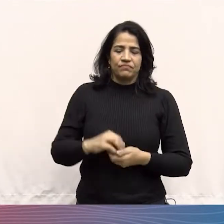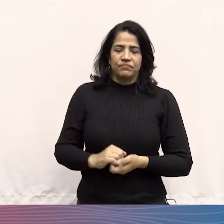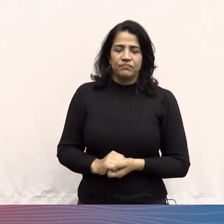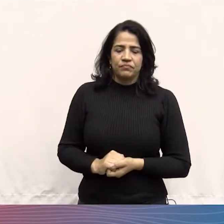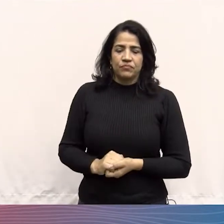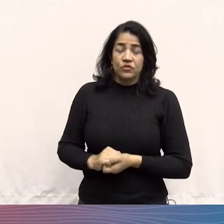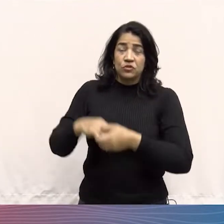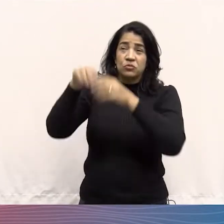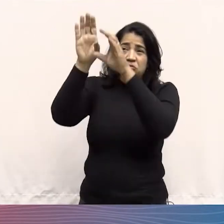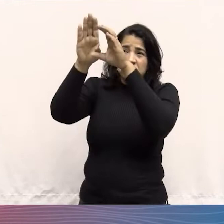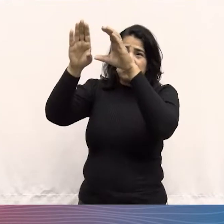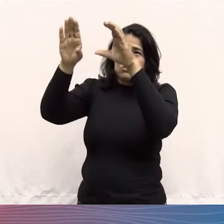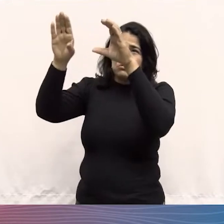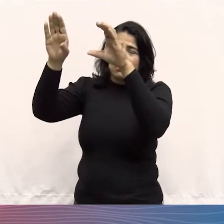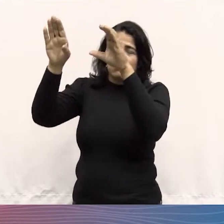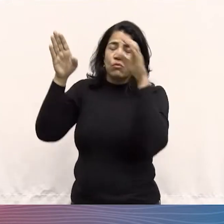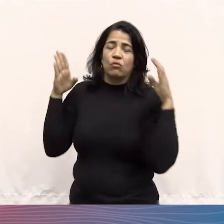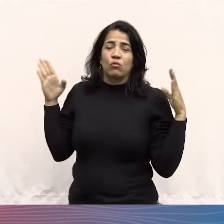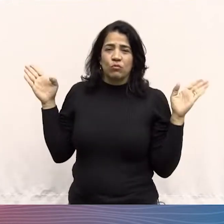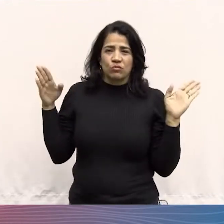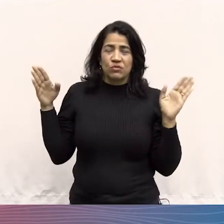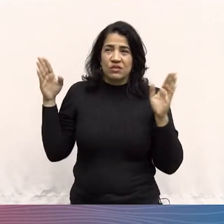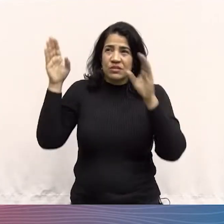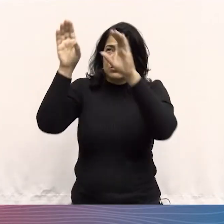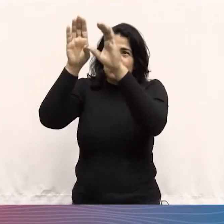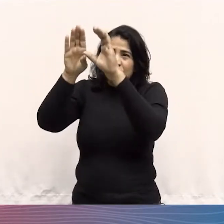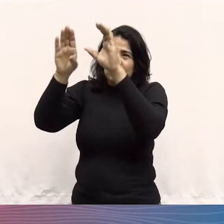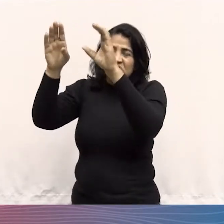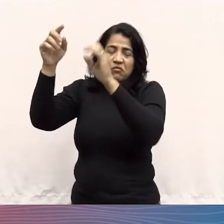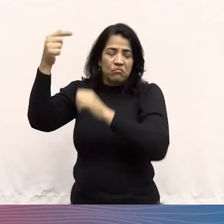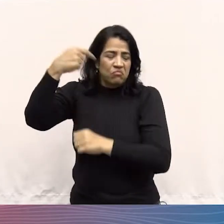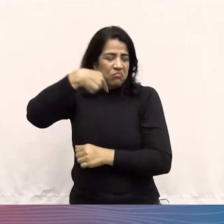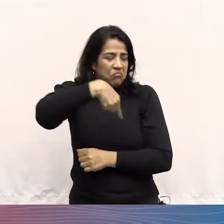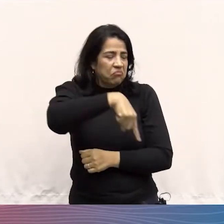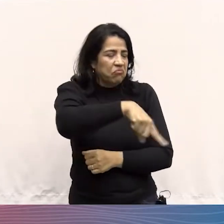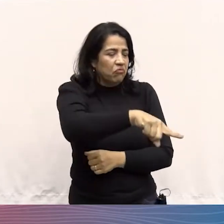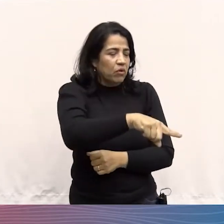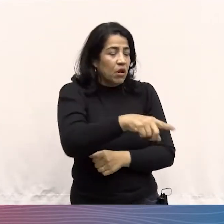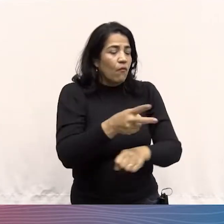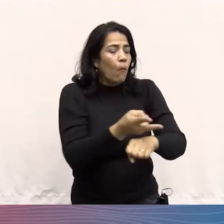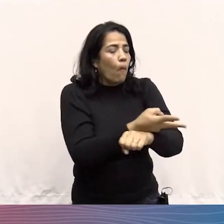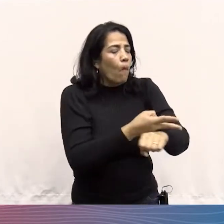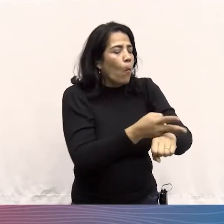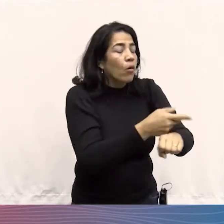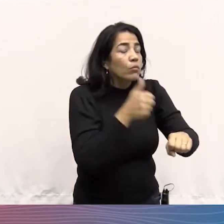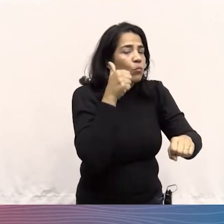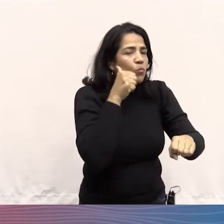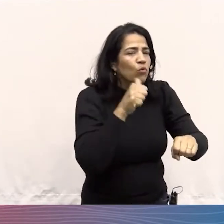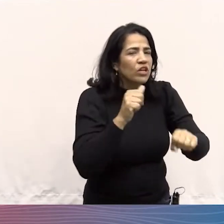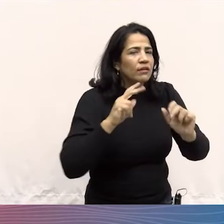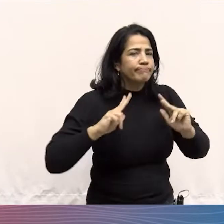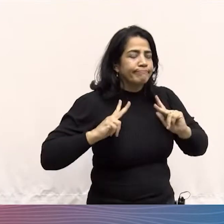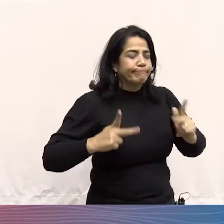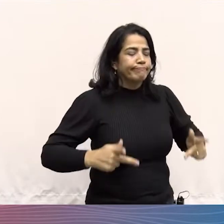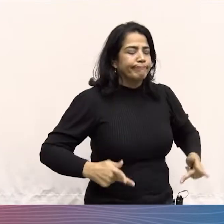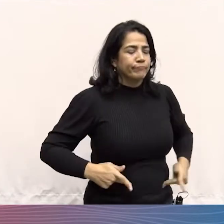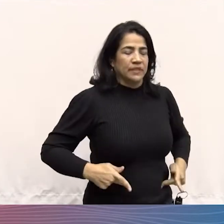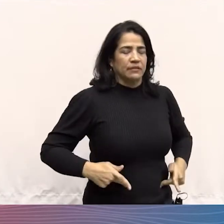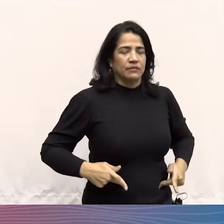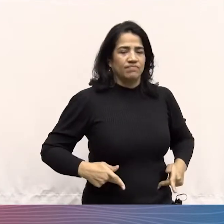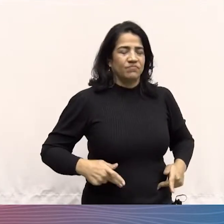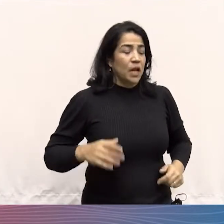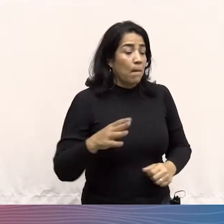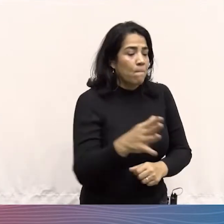ficar. Então ele foi atrás de mulheres dos homens, e eram formosas, tomaram para